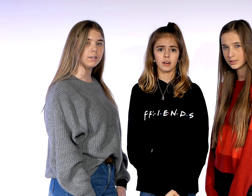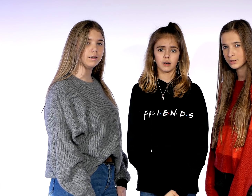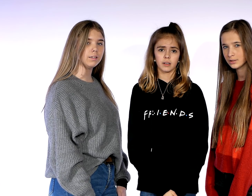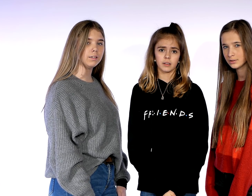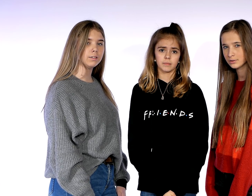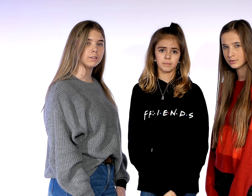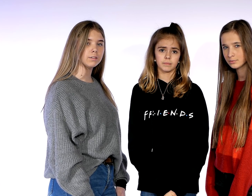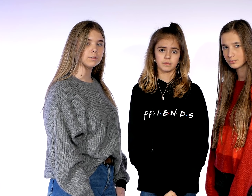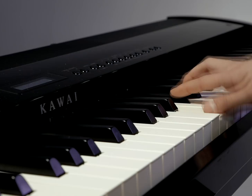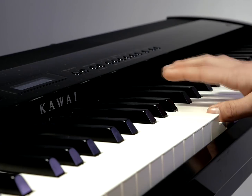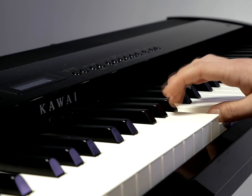allein.